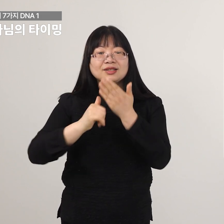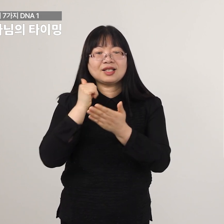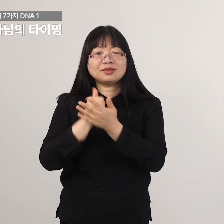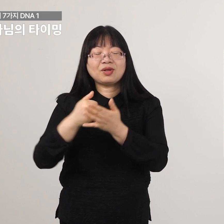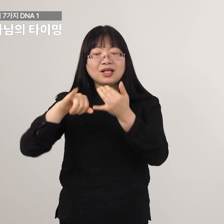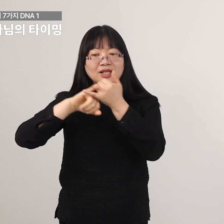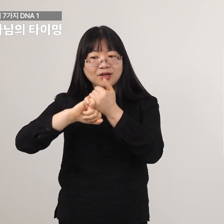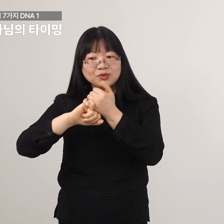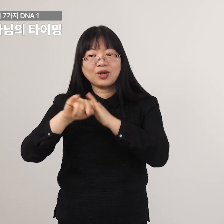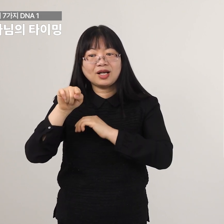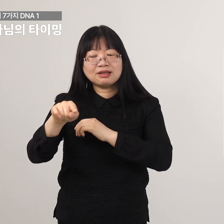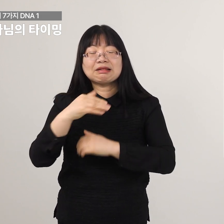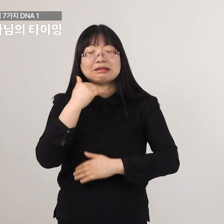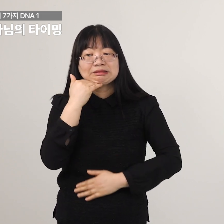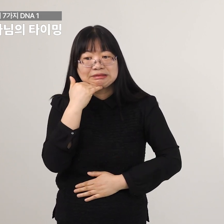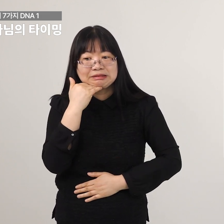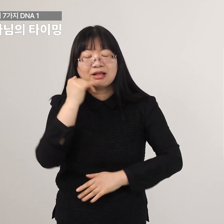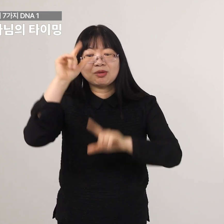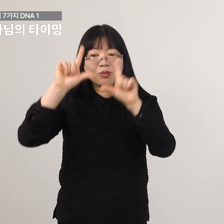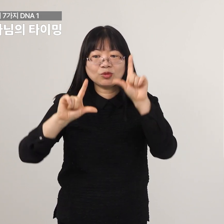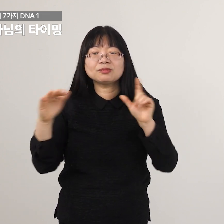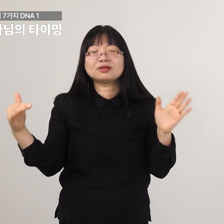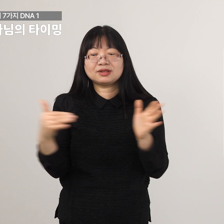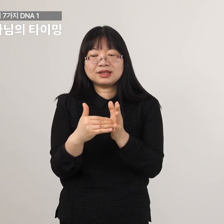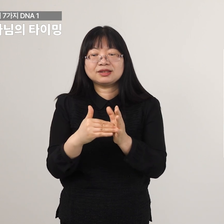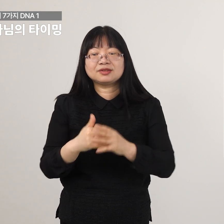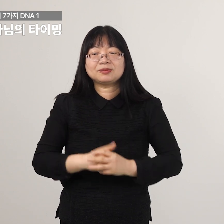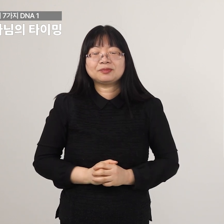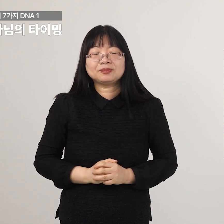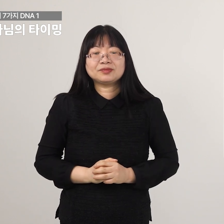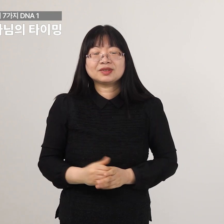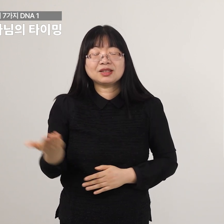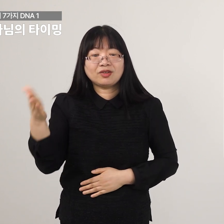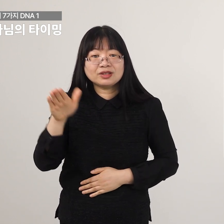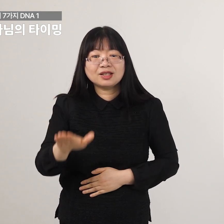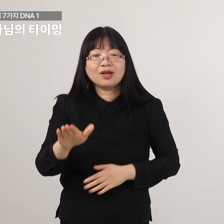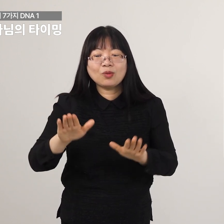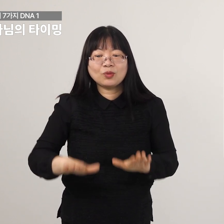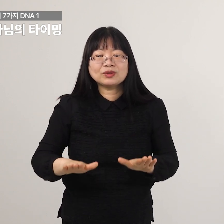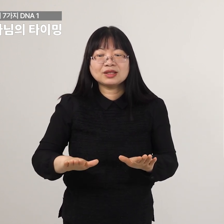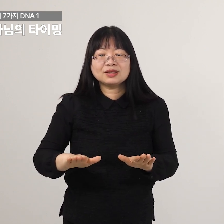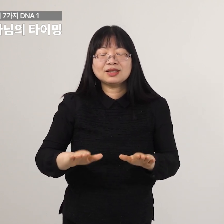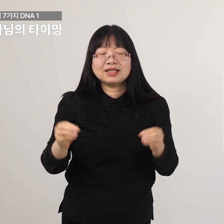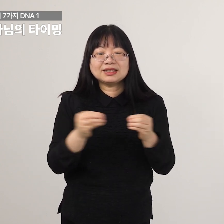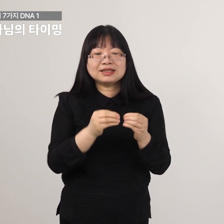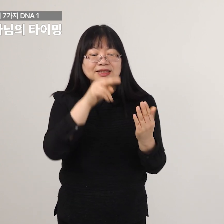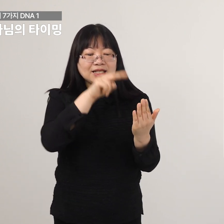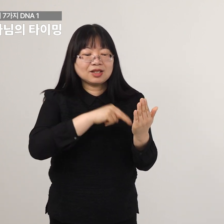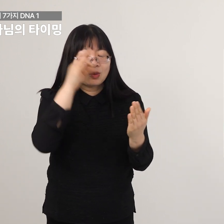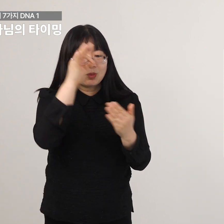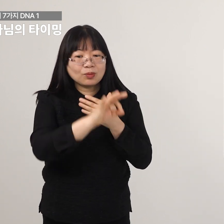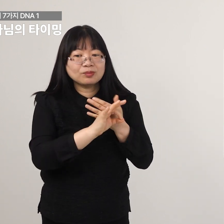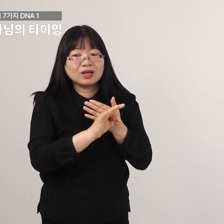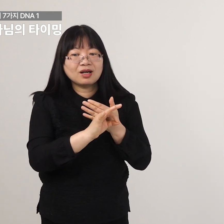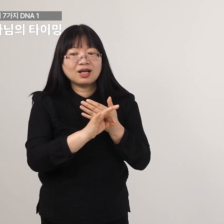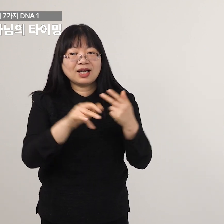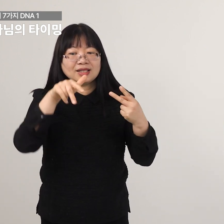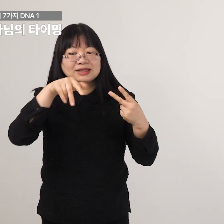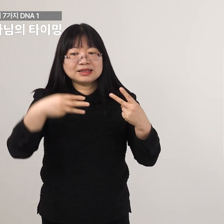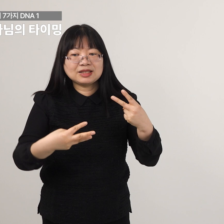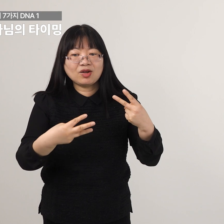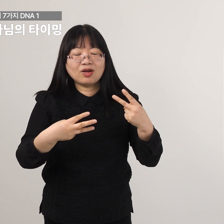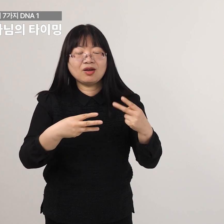하나님의 약속한 것을 기다리는 장면으로 끝이 나요. 그런데 오늘 글을 보면